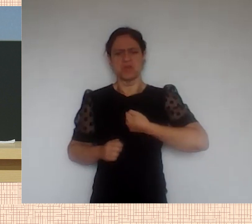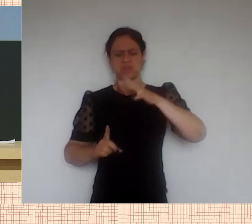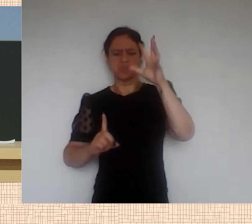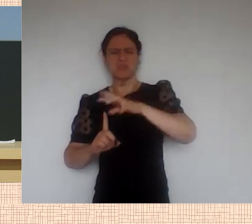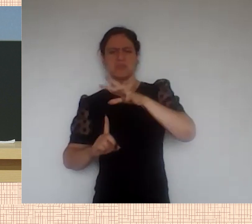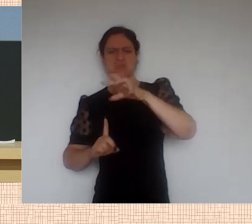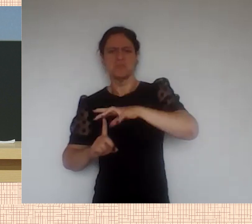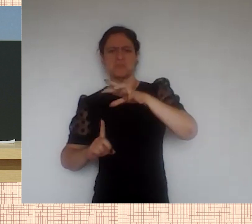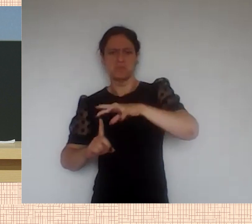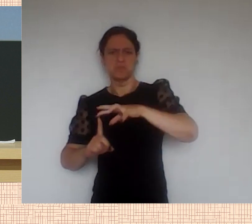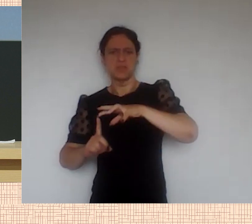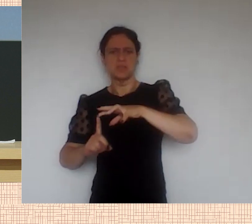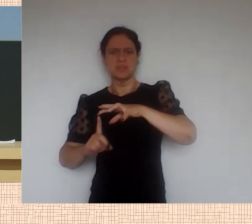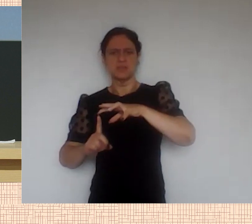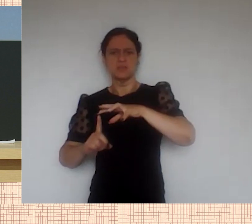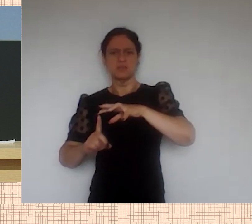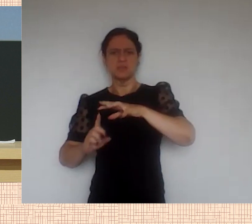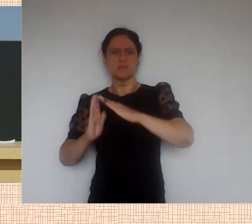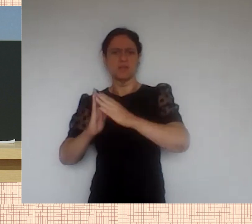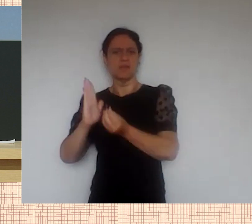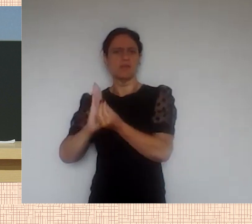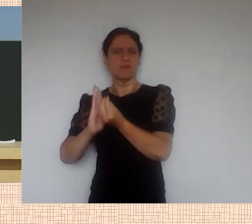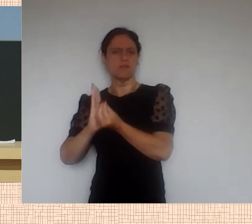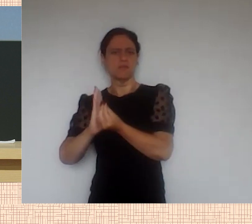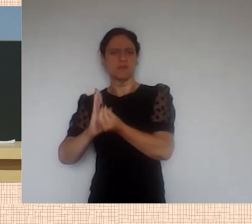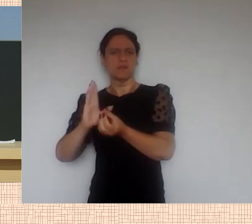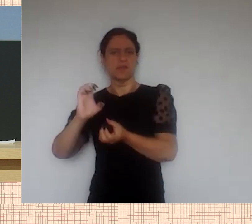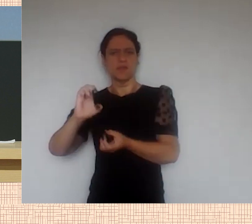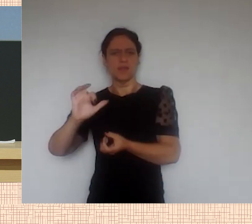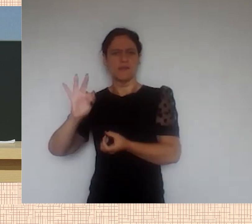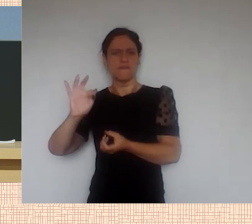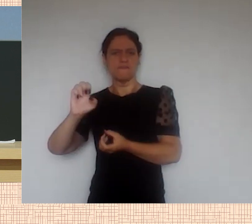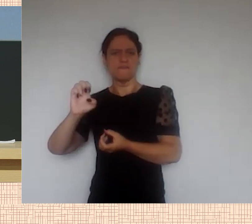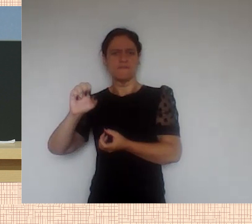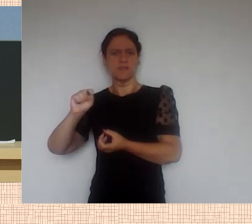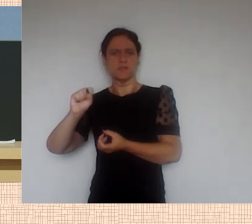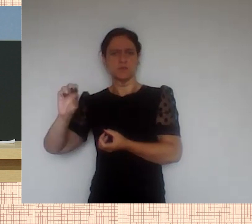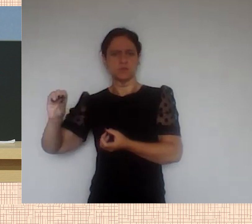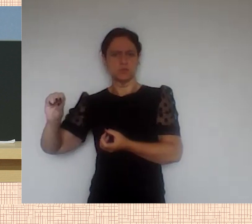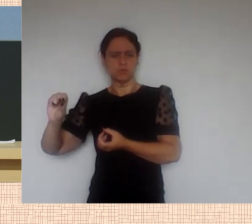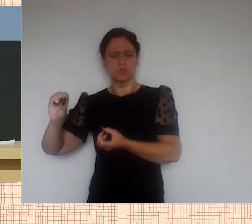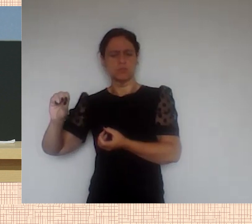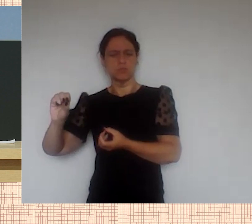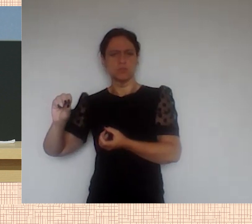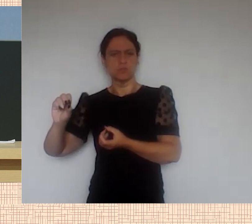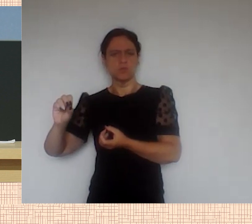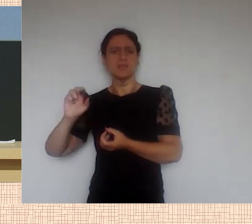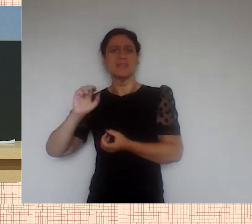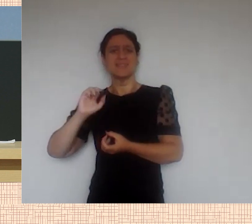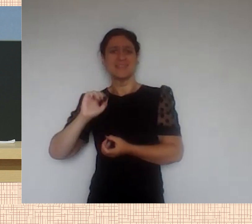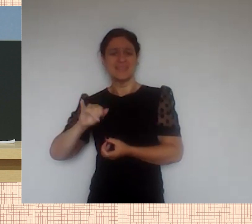que o apóstolo não tem mais autoridade sobre a igreja, vai por água abaixo.